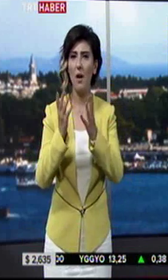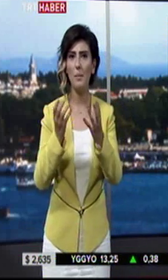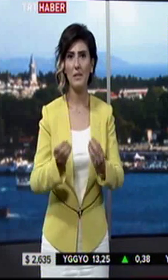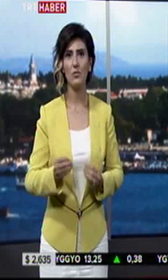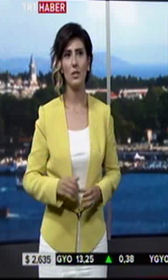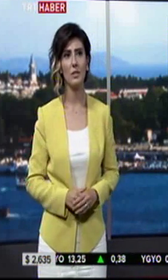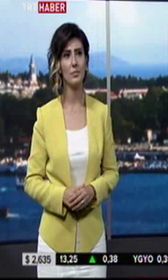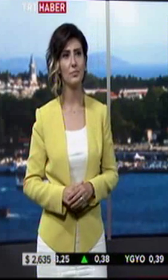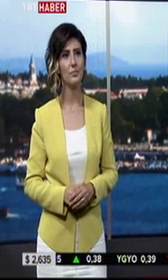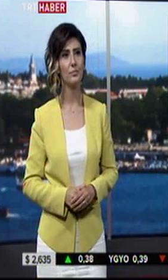edecek.